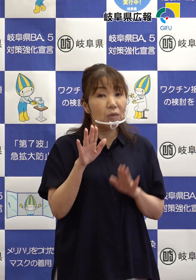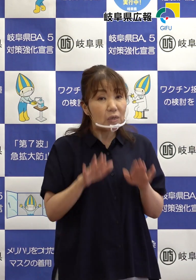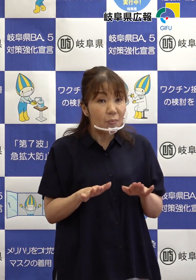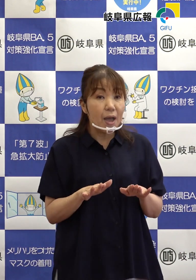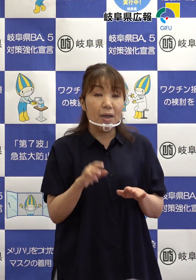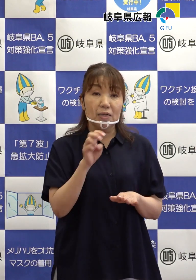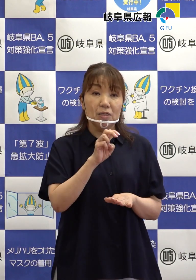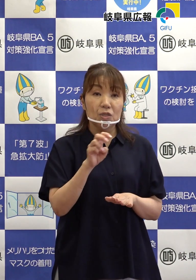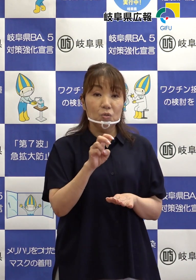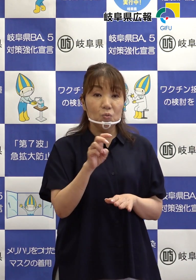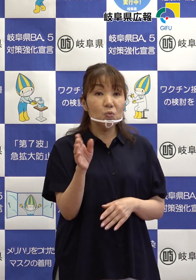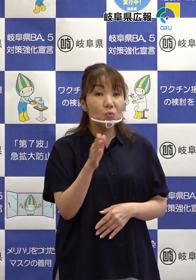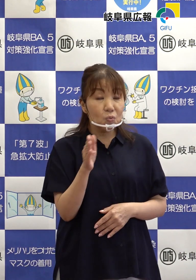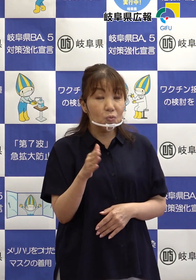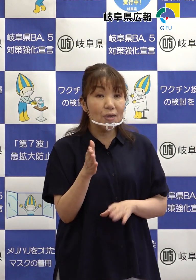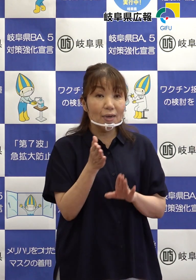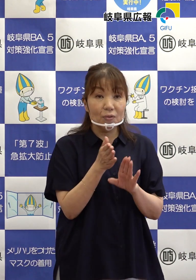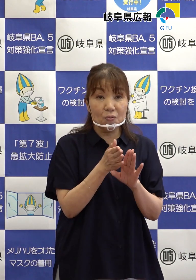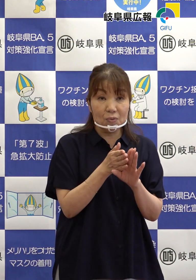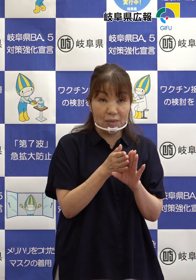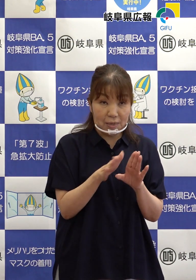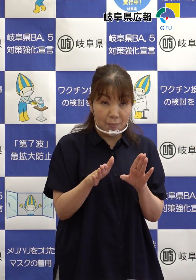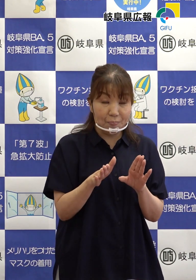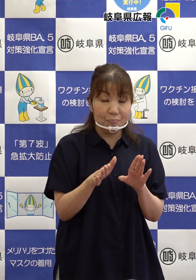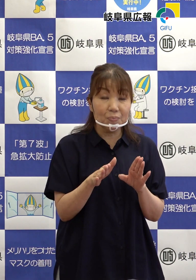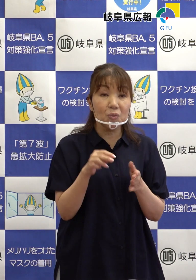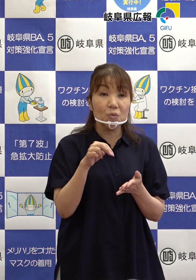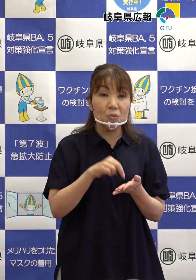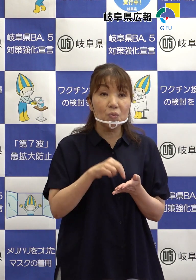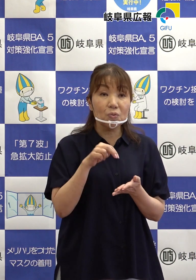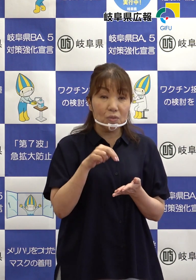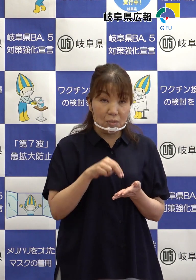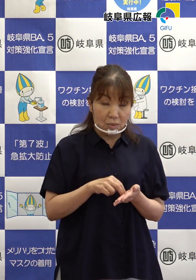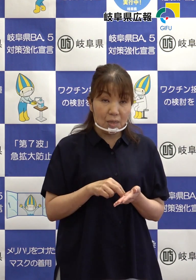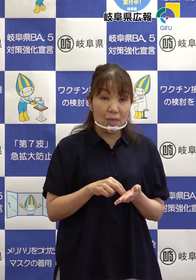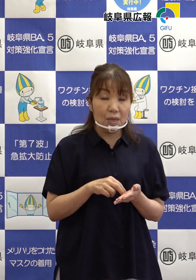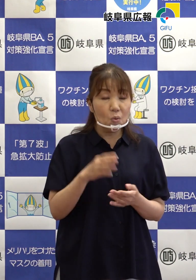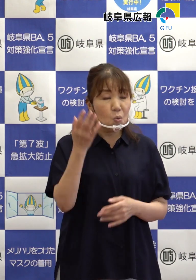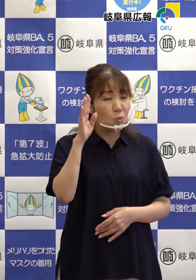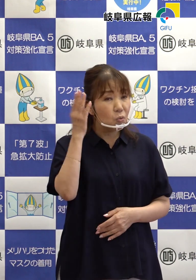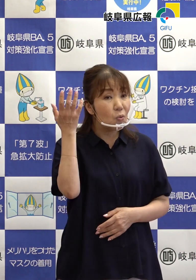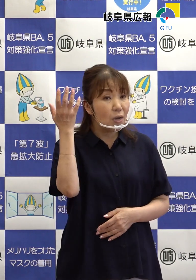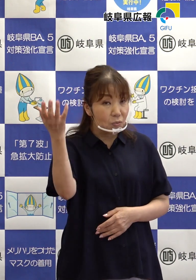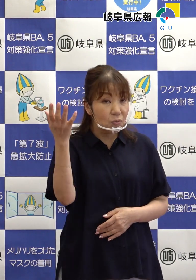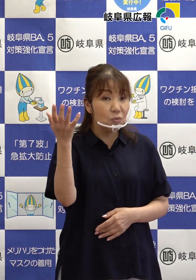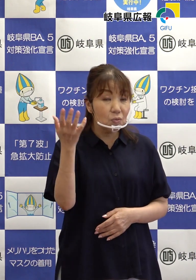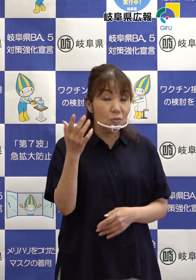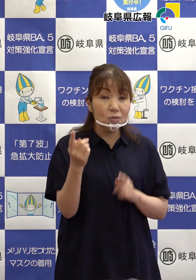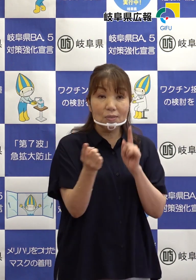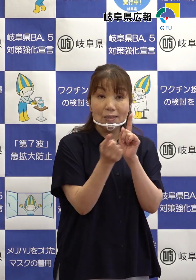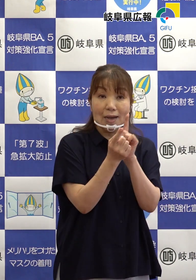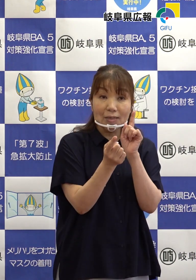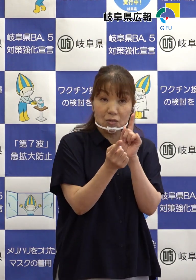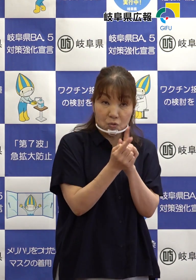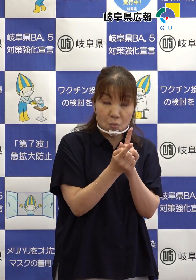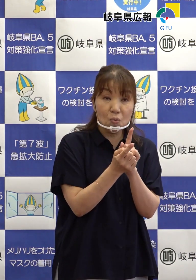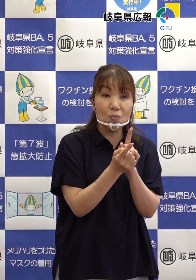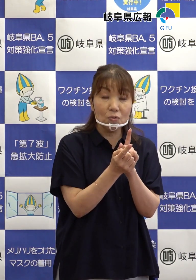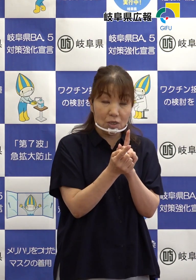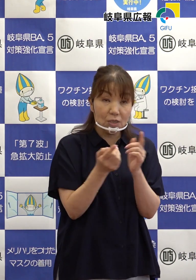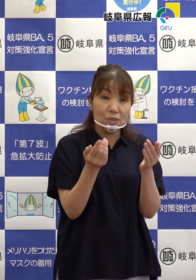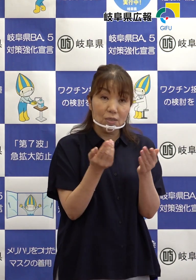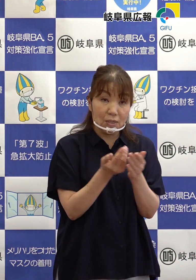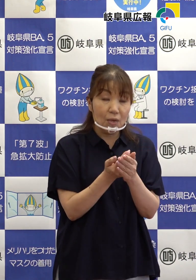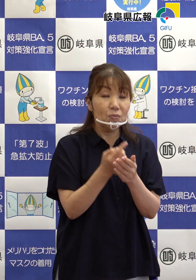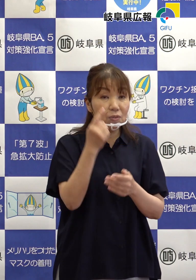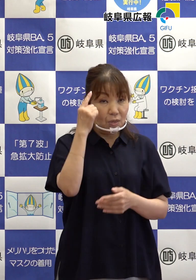の県がですねあのたぶんこの対象としてなのにあるてやっていけるんじゃないかな